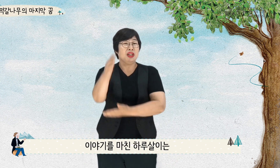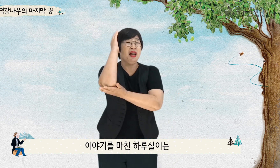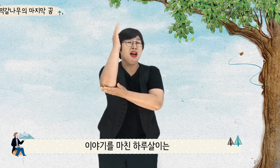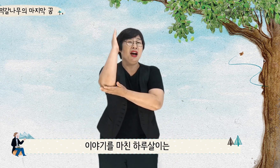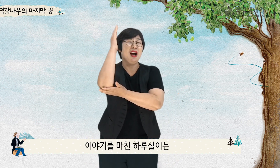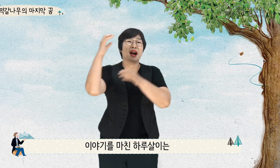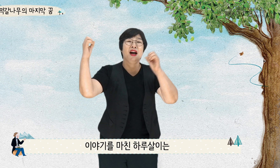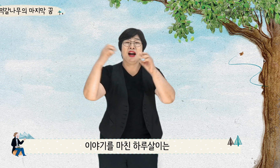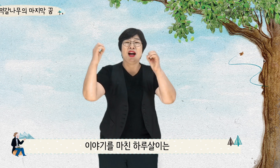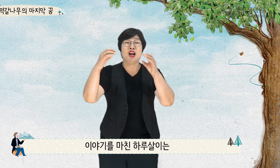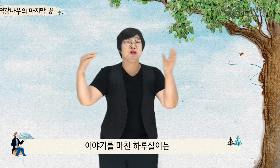이야기를 마친 하루살이는